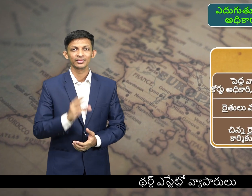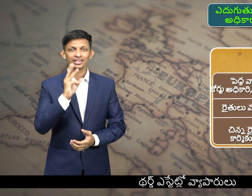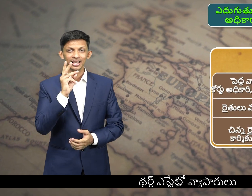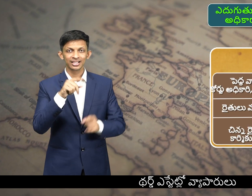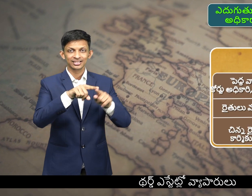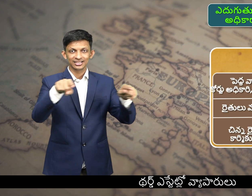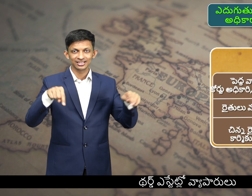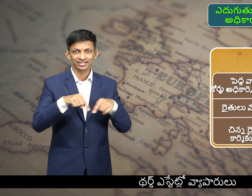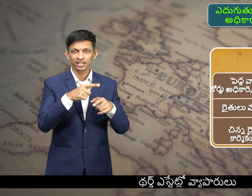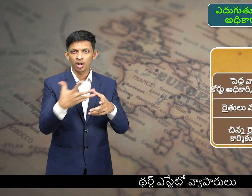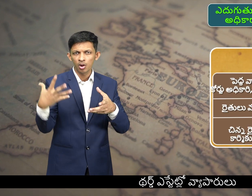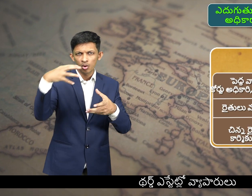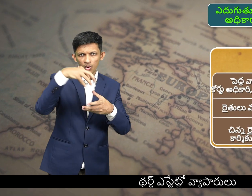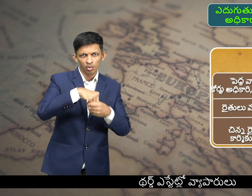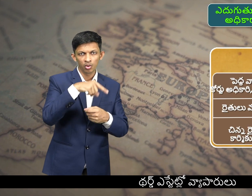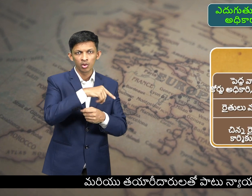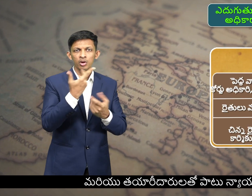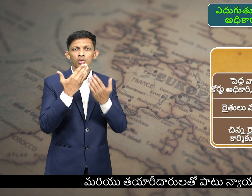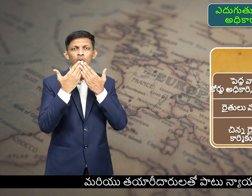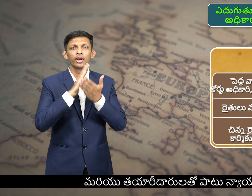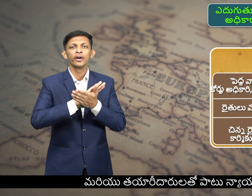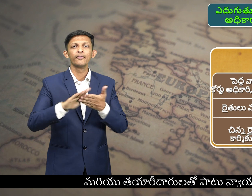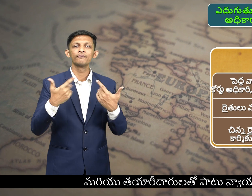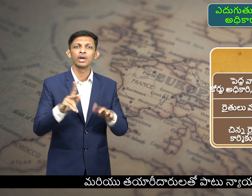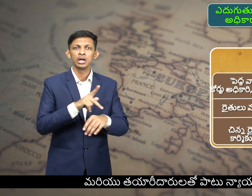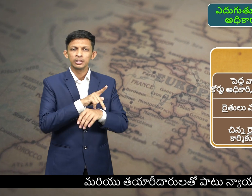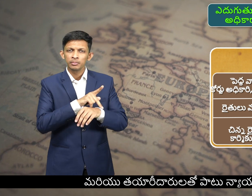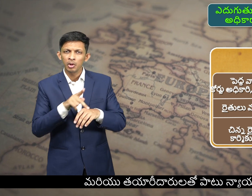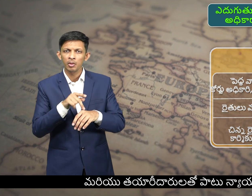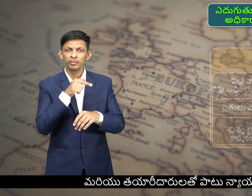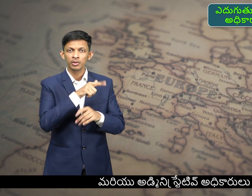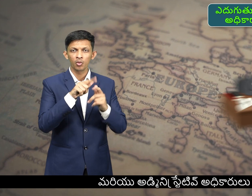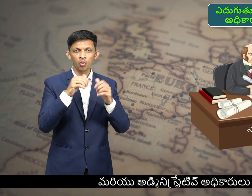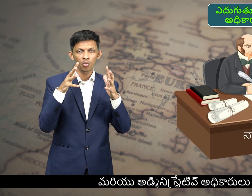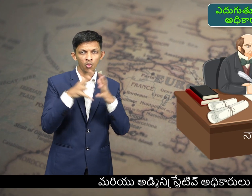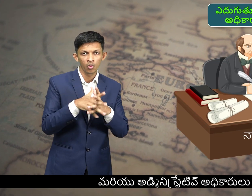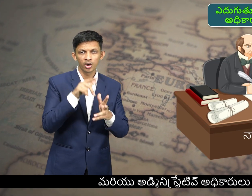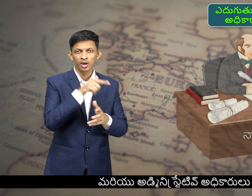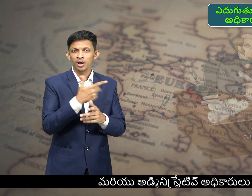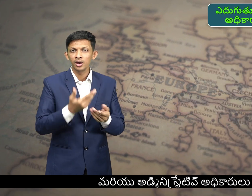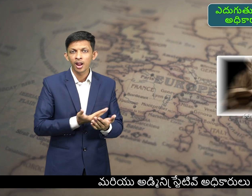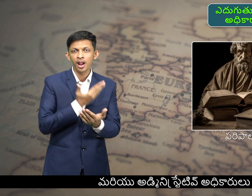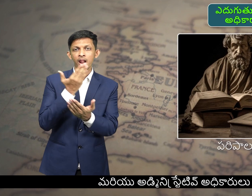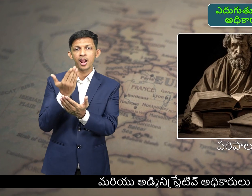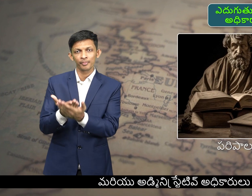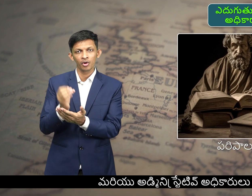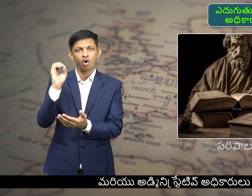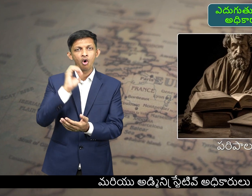థర్డ్ ఎస్టేట్లో వ్యాపారులు మరియు తయారీదారులతో పాటు న్యాయవాదులు మరియు అడ్మినిస్ట్రేటివ్ అధికారులు